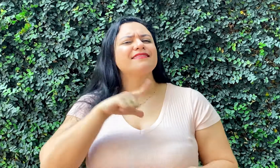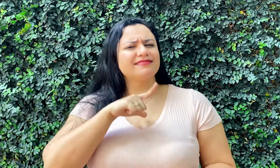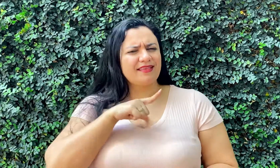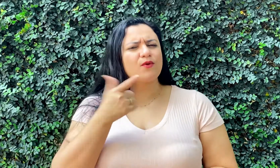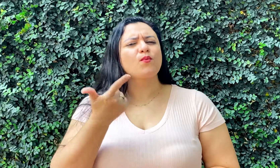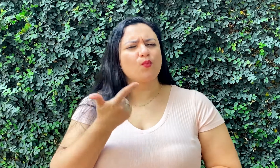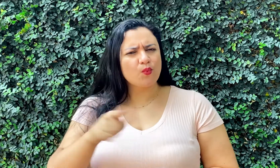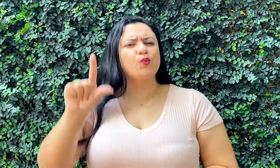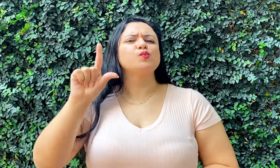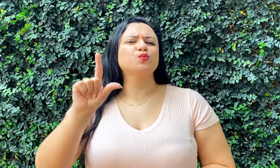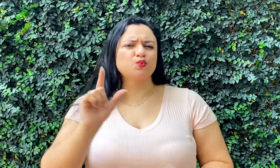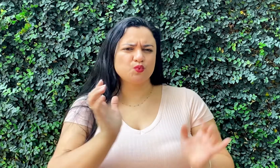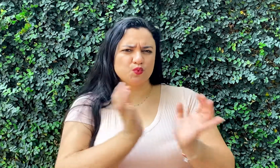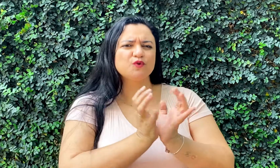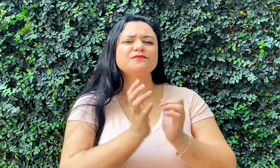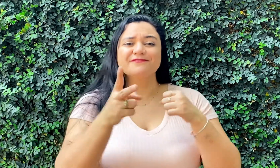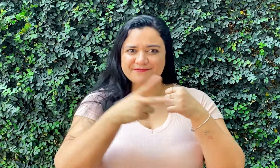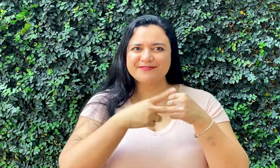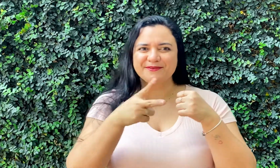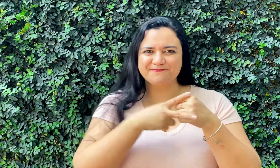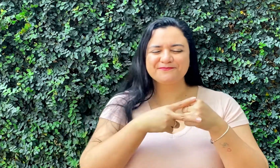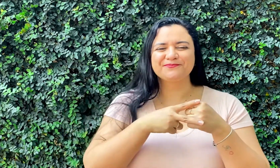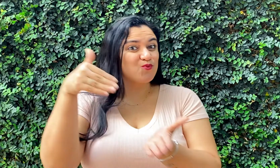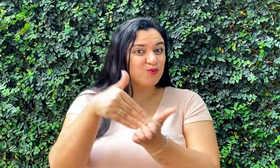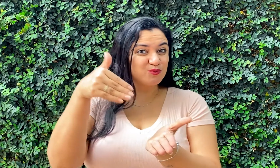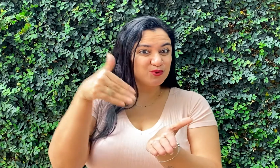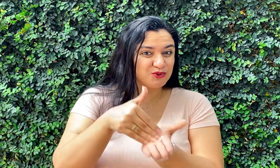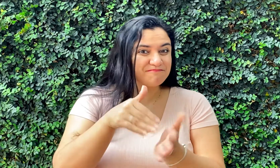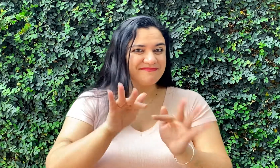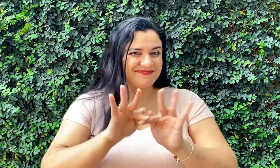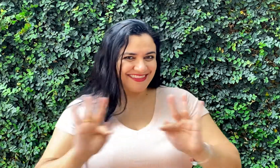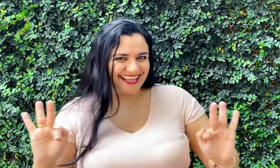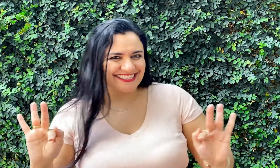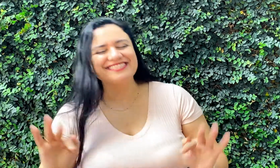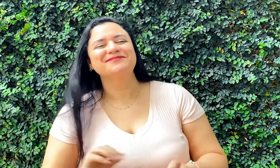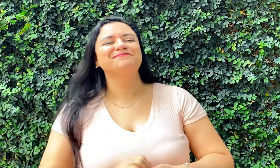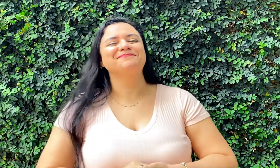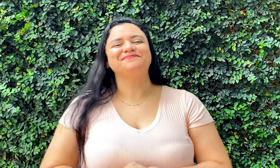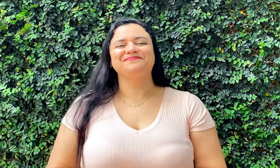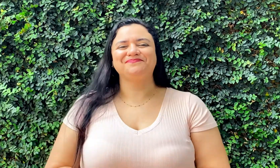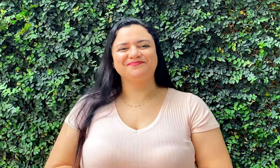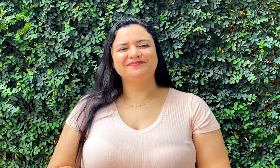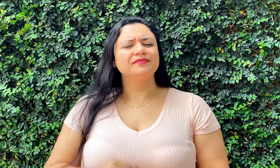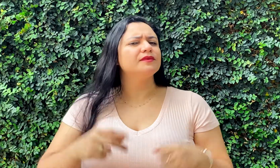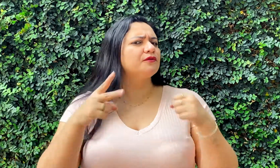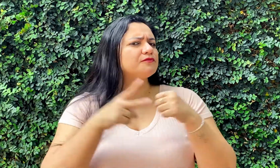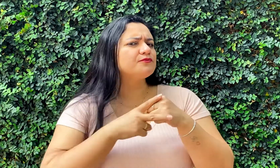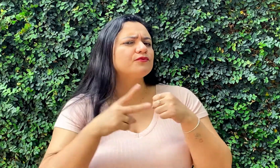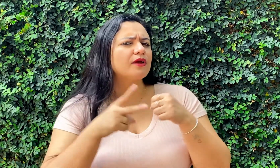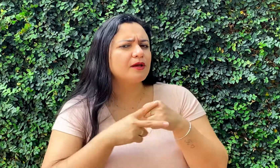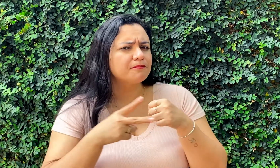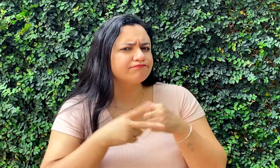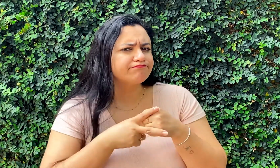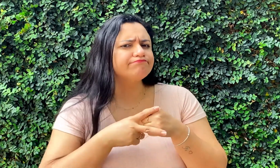do básico ao avançado. Tem 2 aulas completas focadas